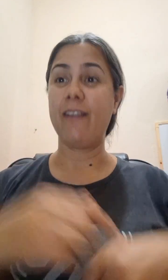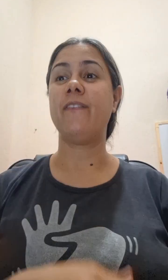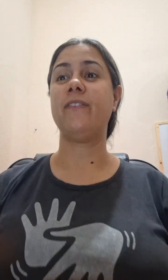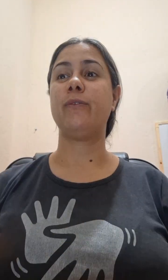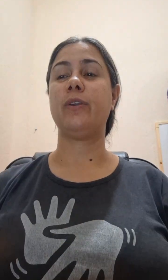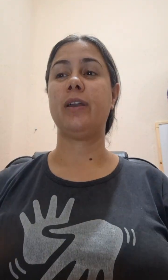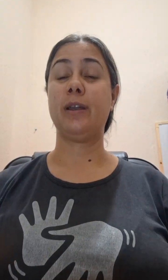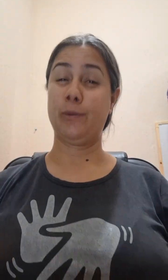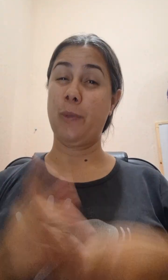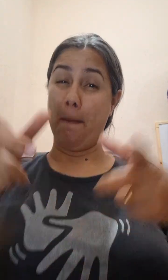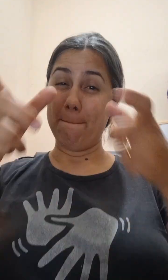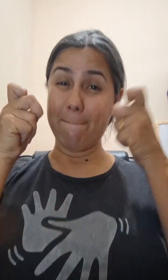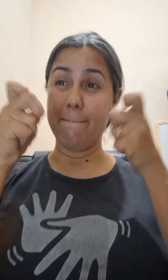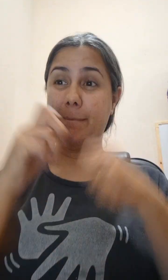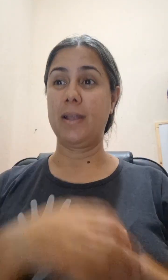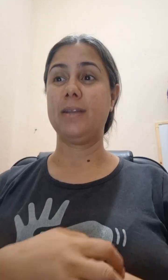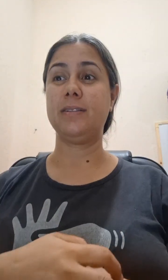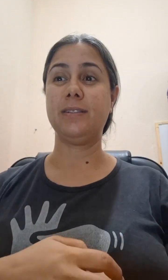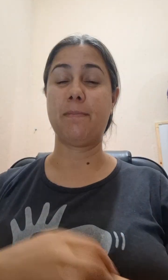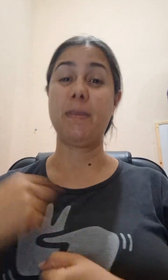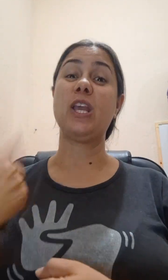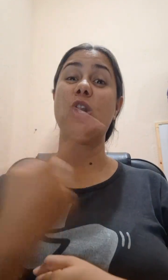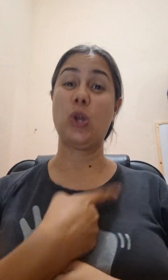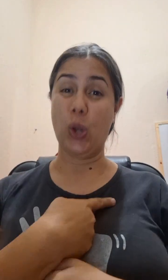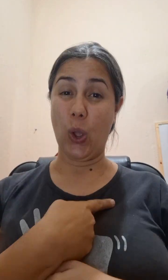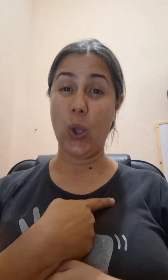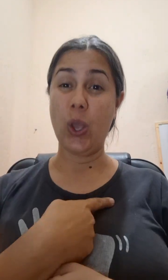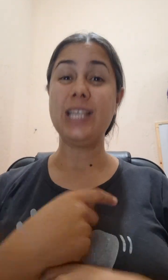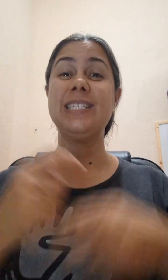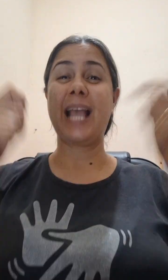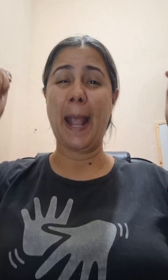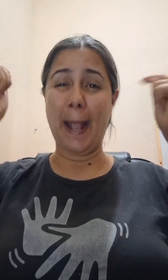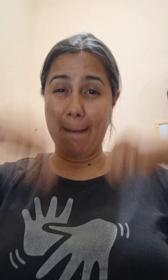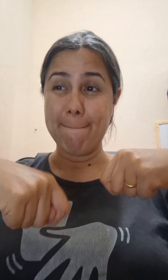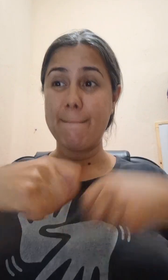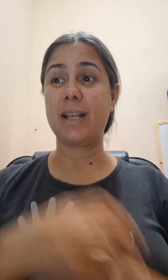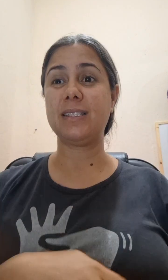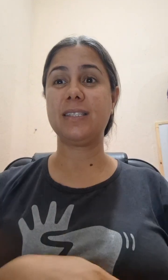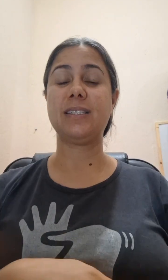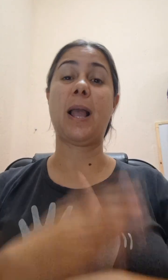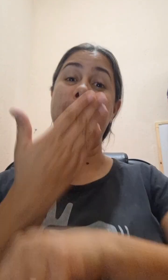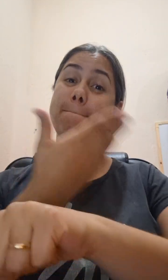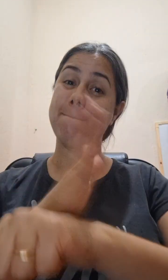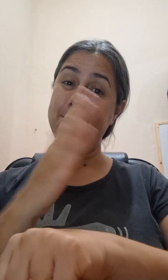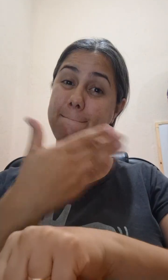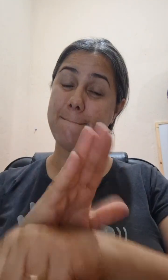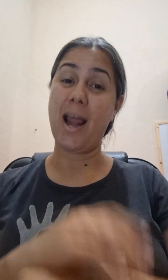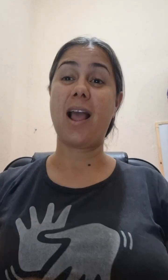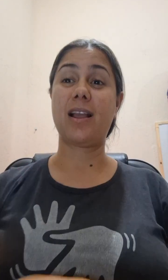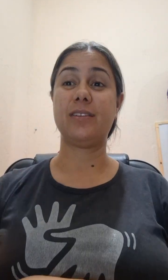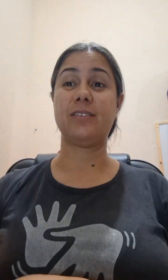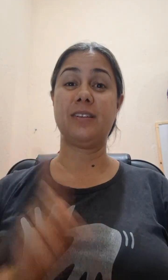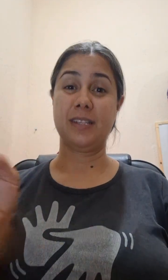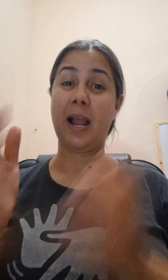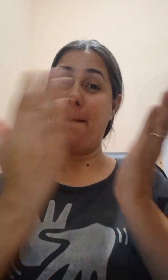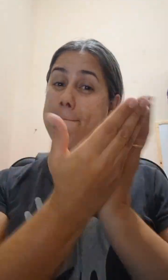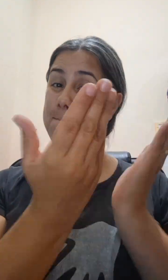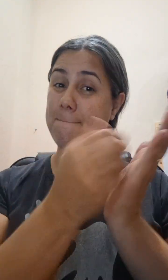já fomos desafiados a reconhecer que nós somos capacitados às práticas